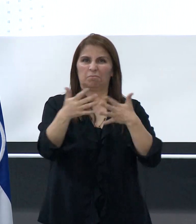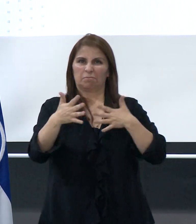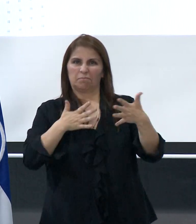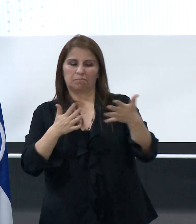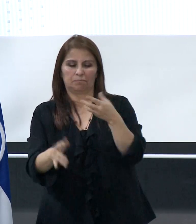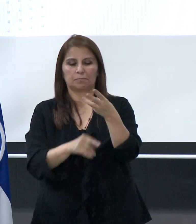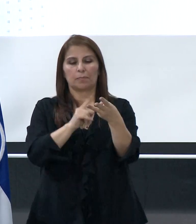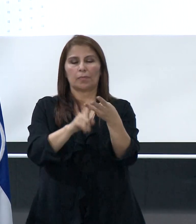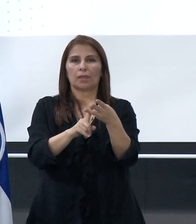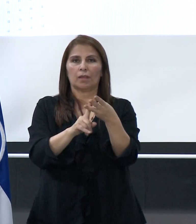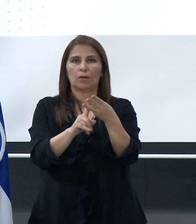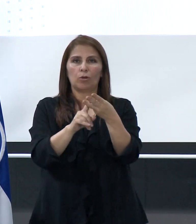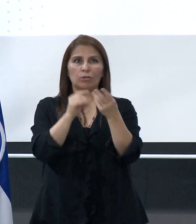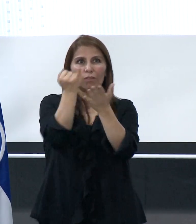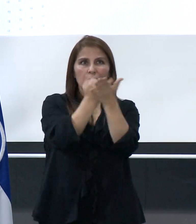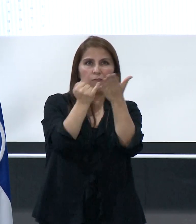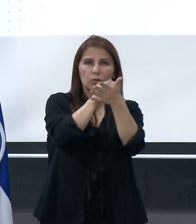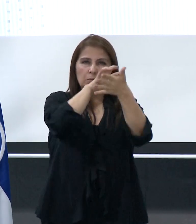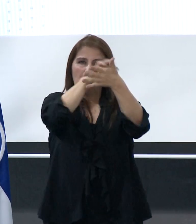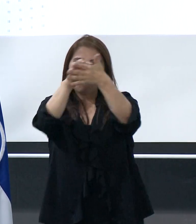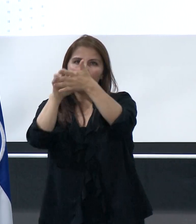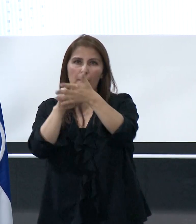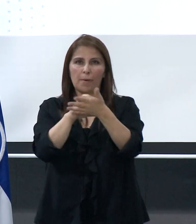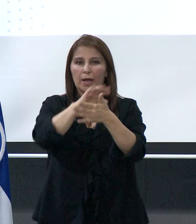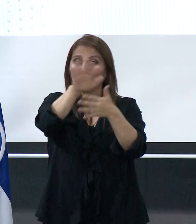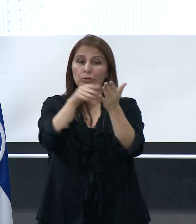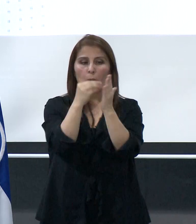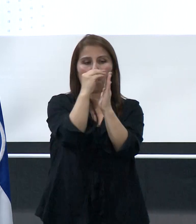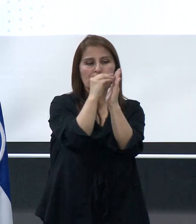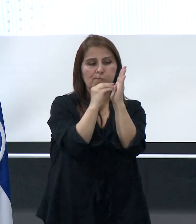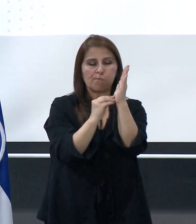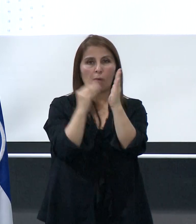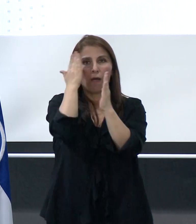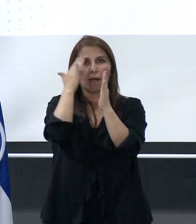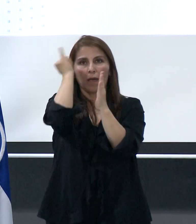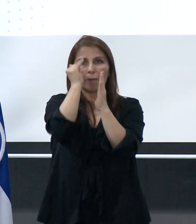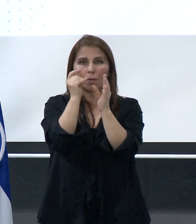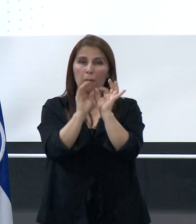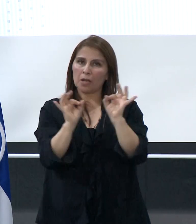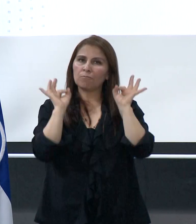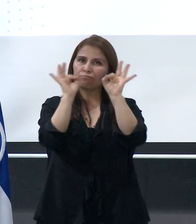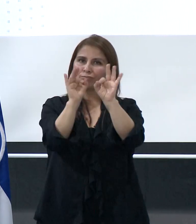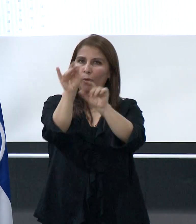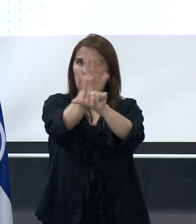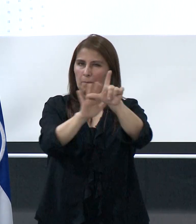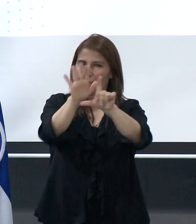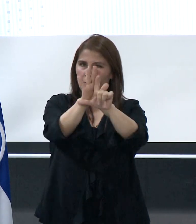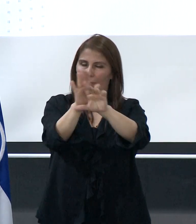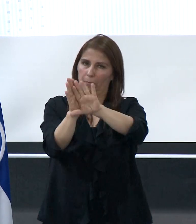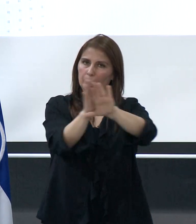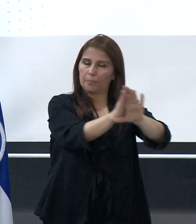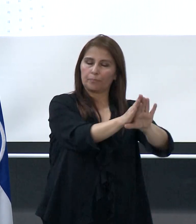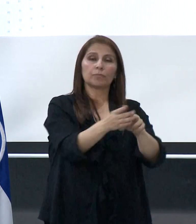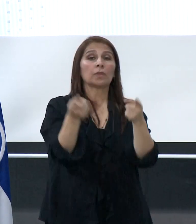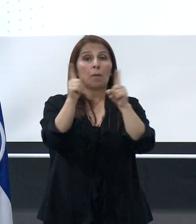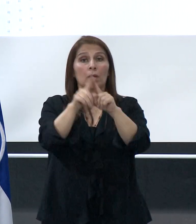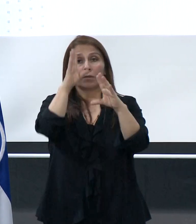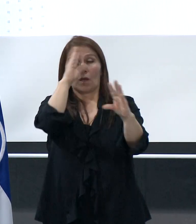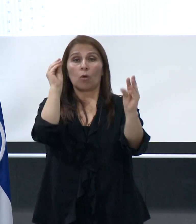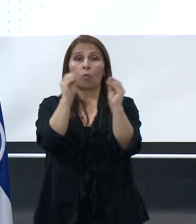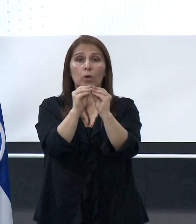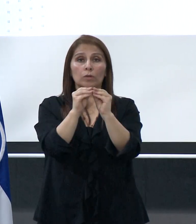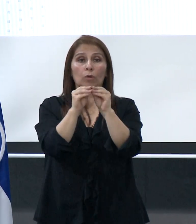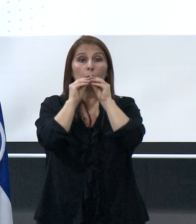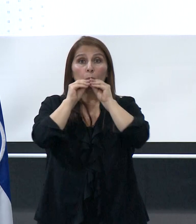el contenido académico para hecho bien también se ha concertado ya publicaciones la revista